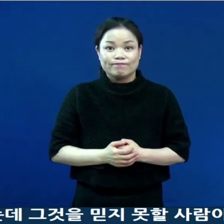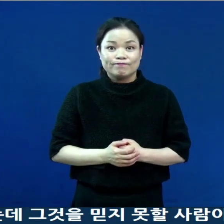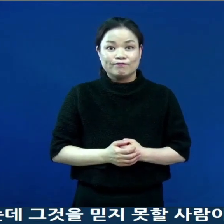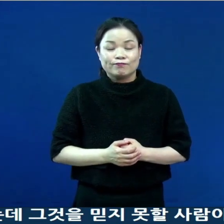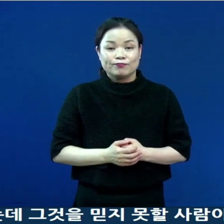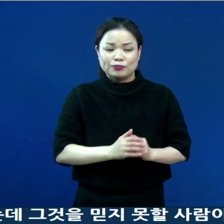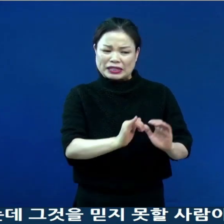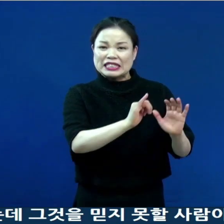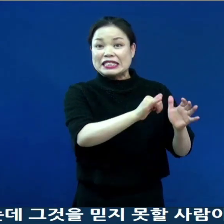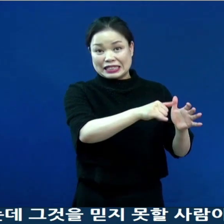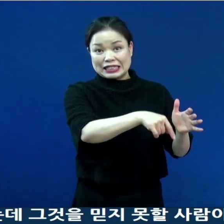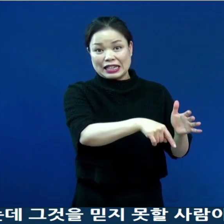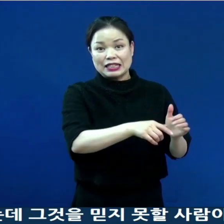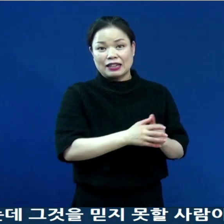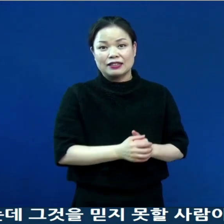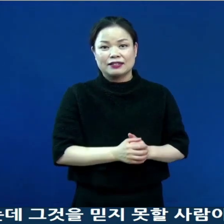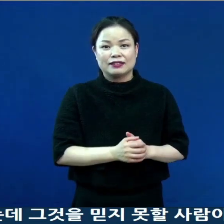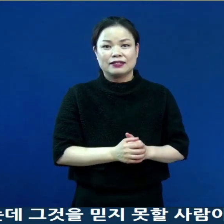이 세상에는요,